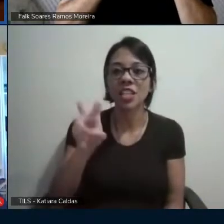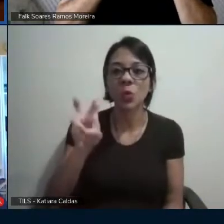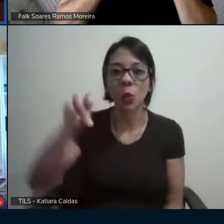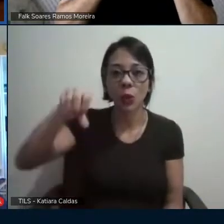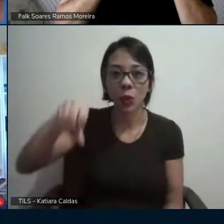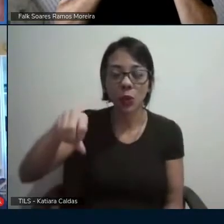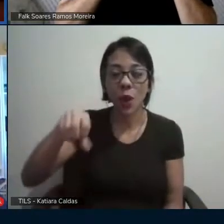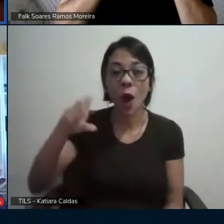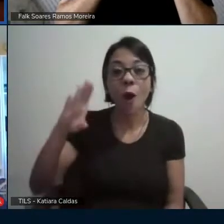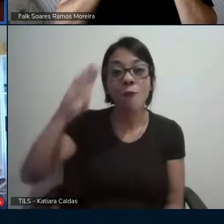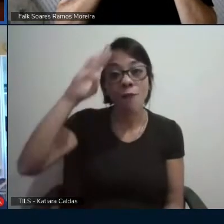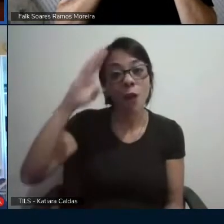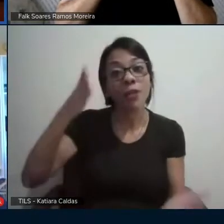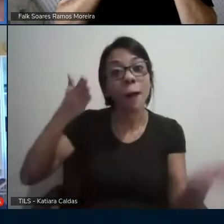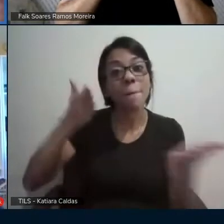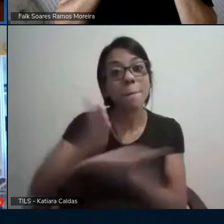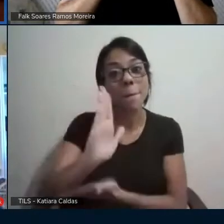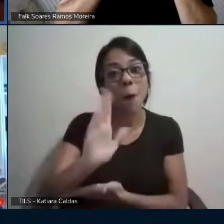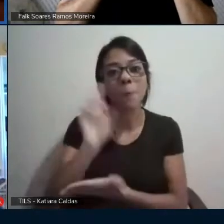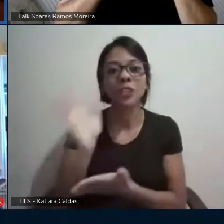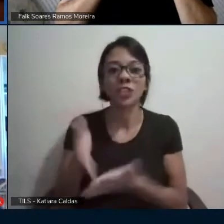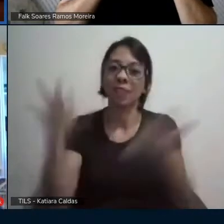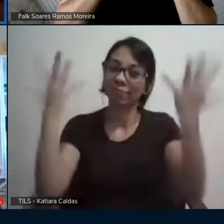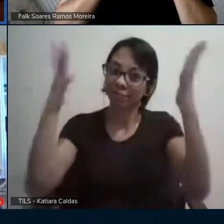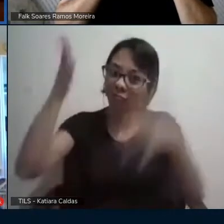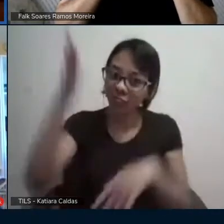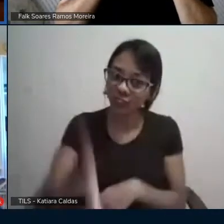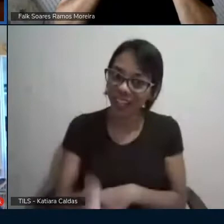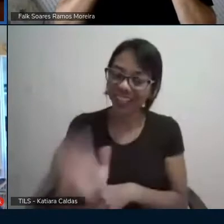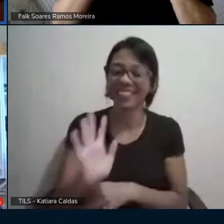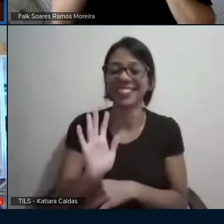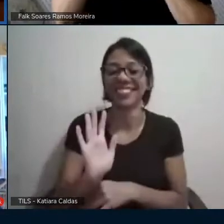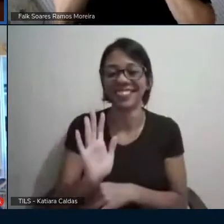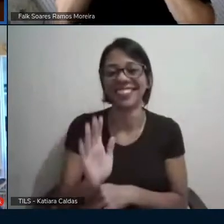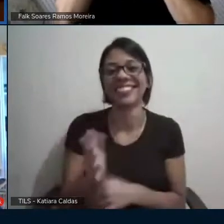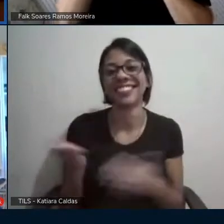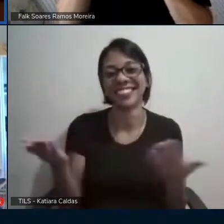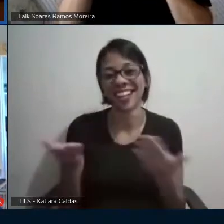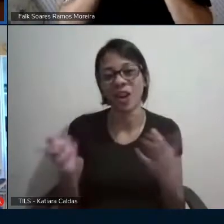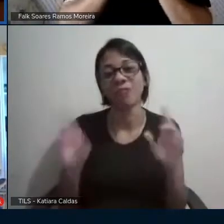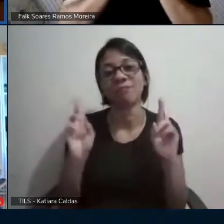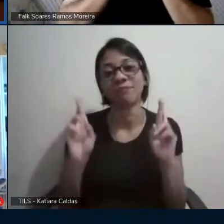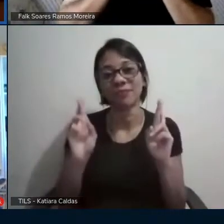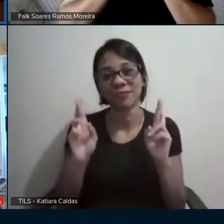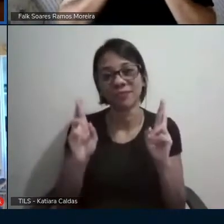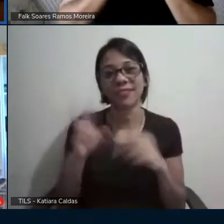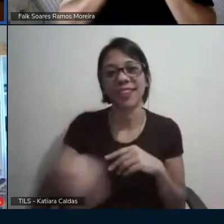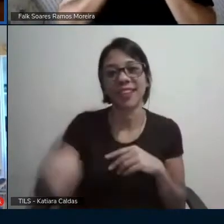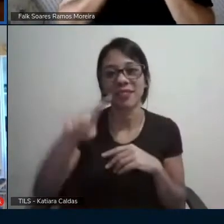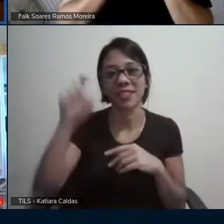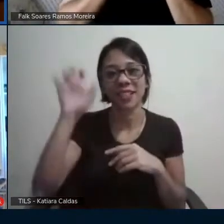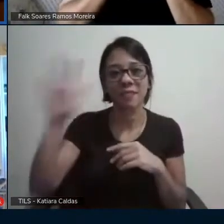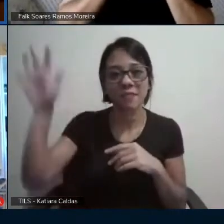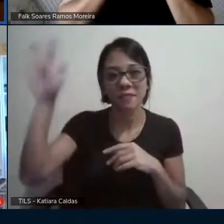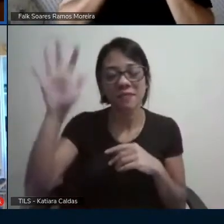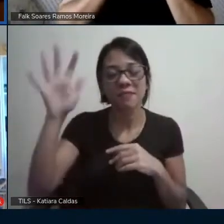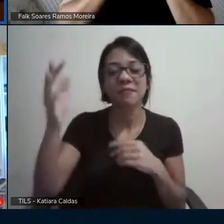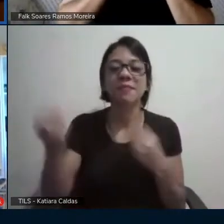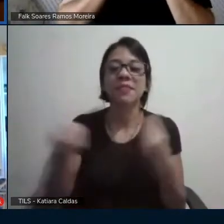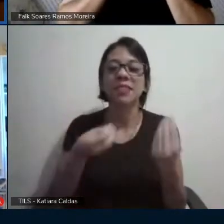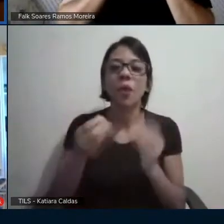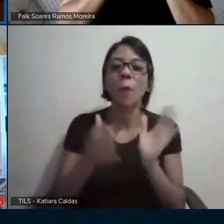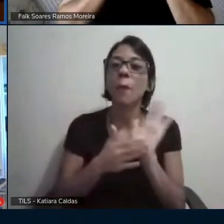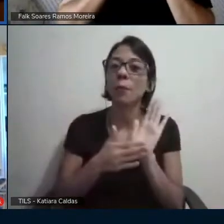17h59, Falck está aprovado, já rebatemos palmas, não é? E eu espero que vocês pensem aí no,